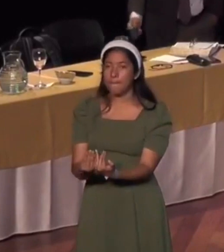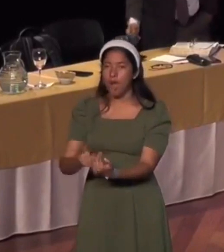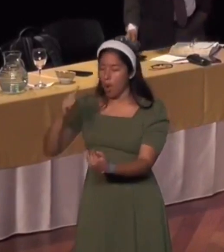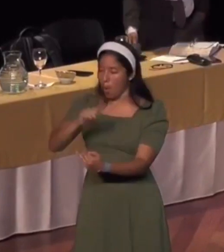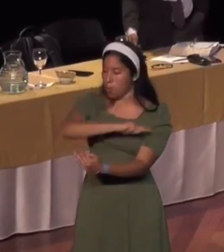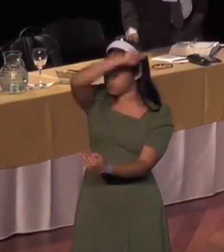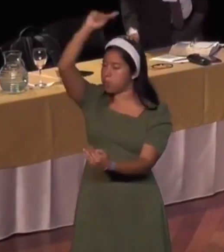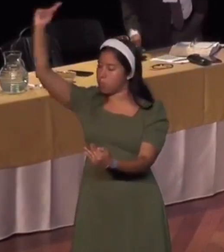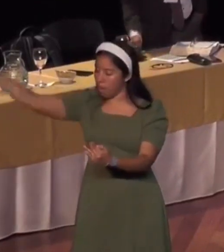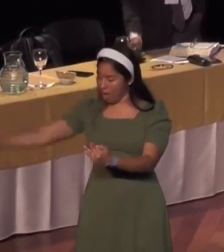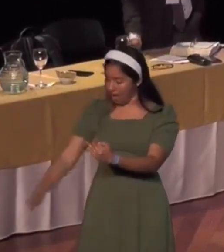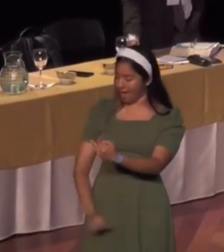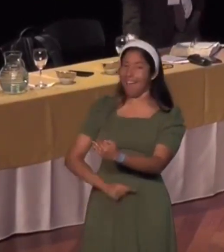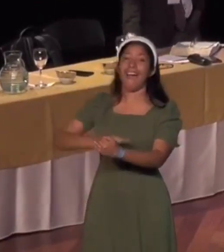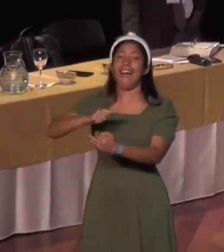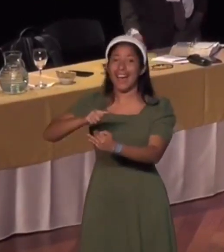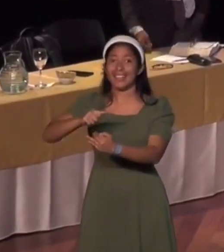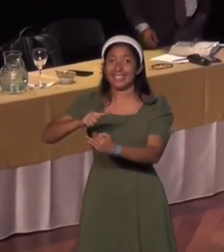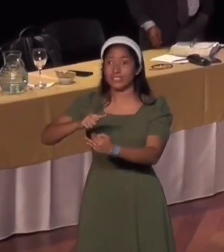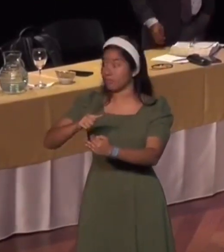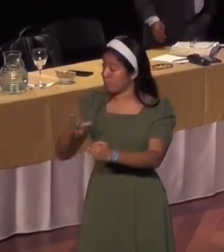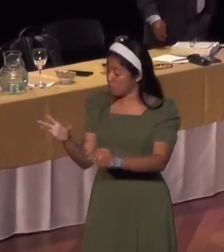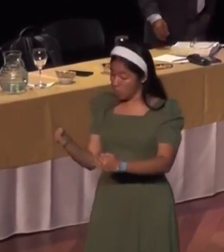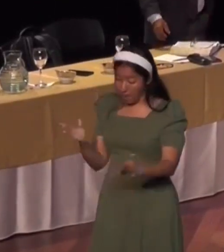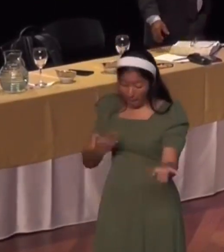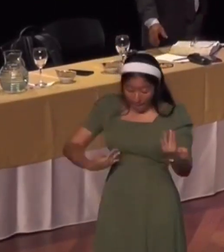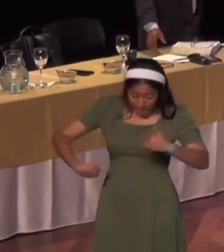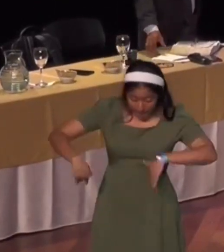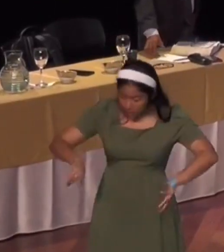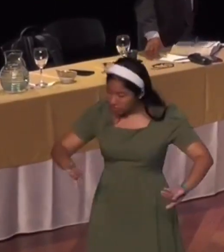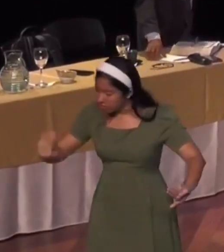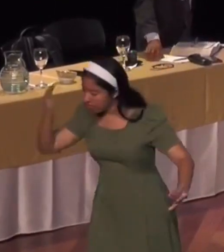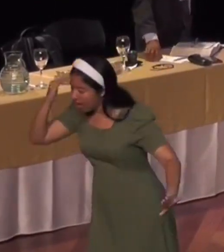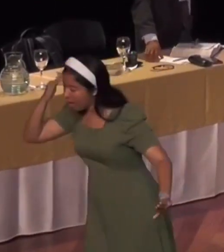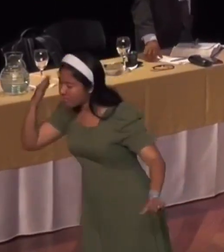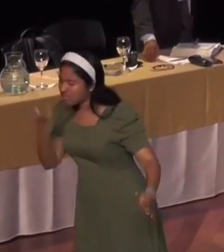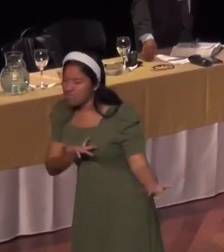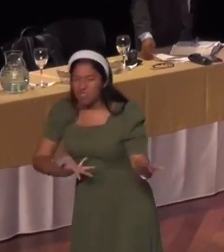Este muchacho actuó no en matemática lineal, sino en fe.